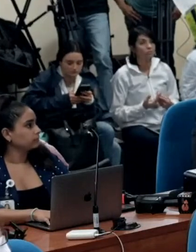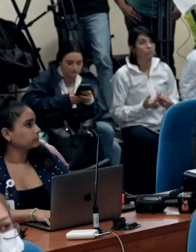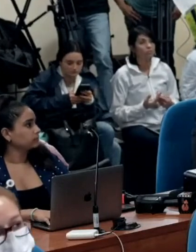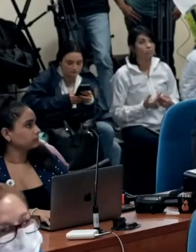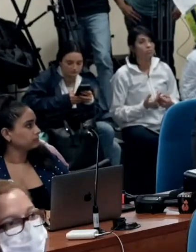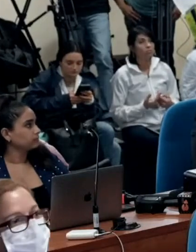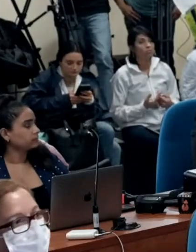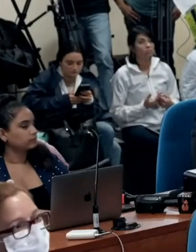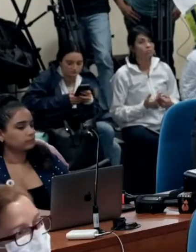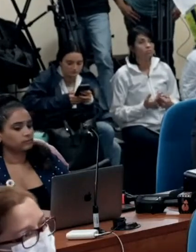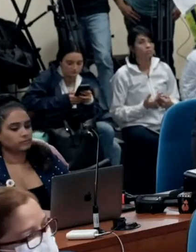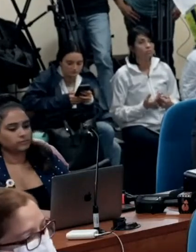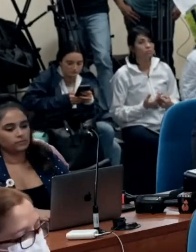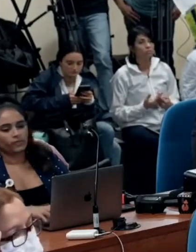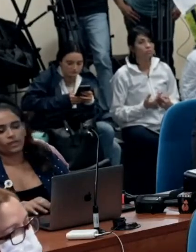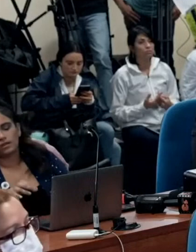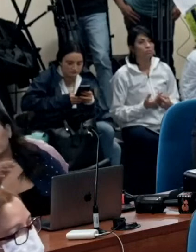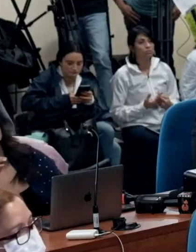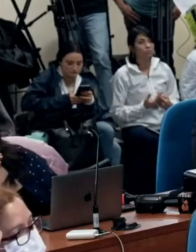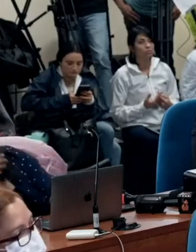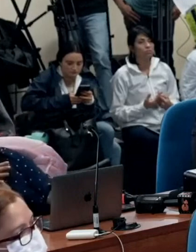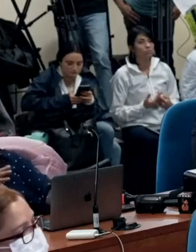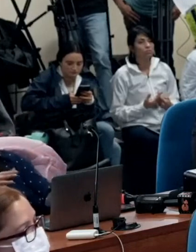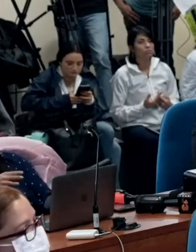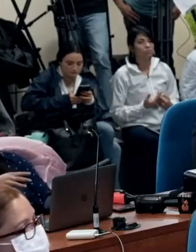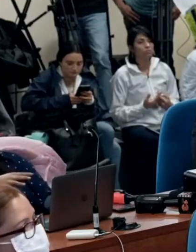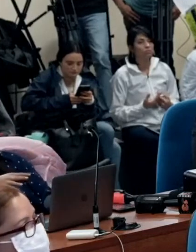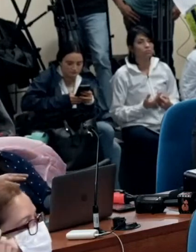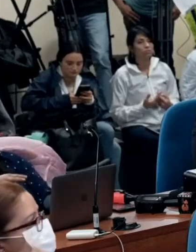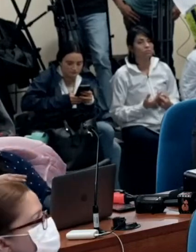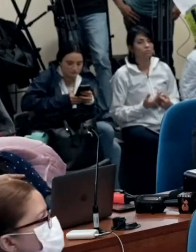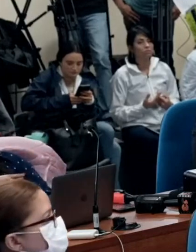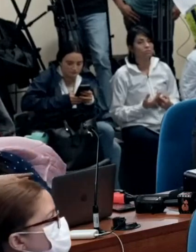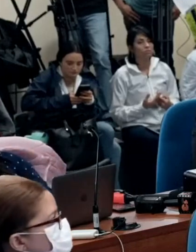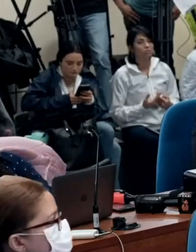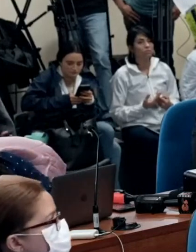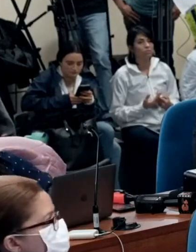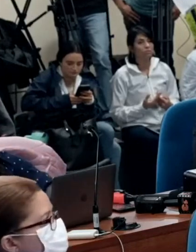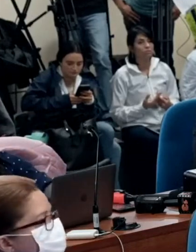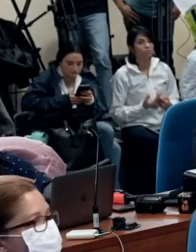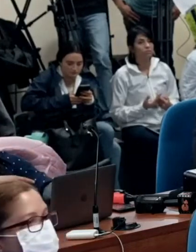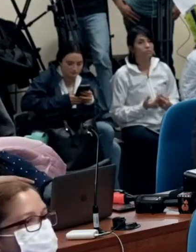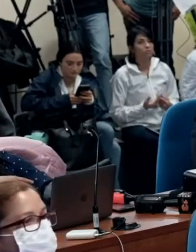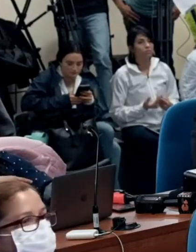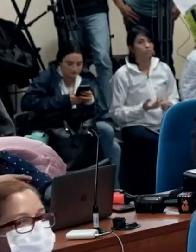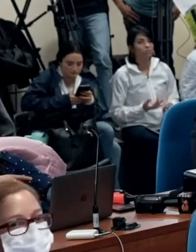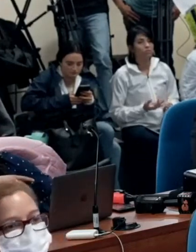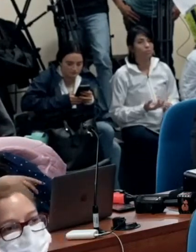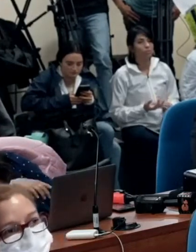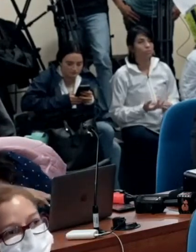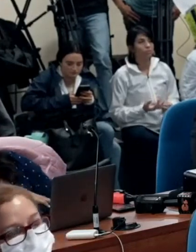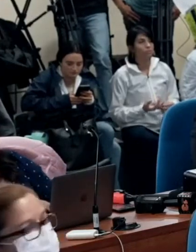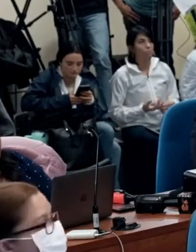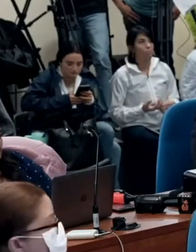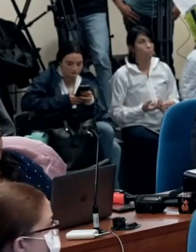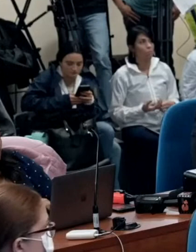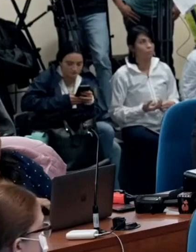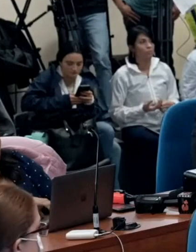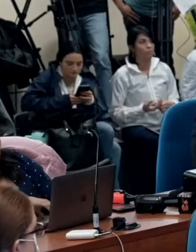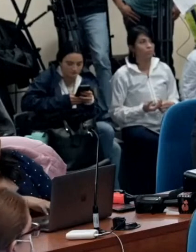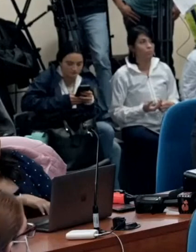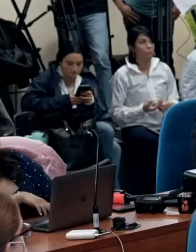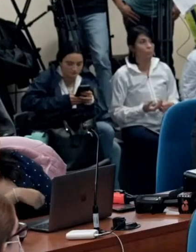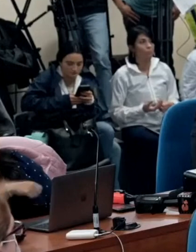comisionado y el propio general de la Guardia Nacional nos diga, o sea, ¿esto por qué hubo que hacerlo? ¿Porque las circunstancias del